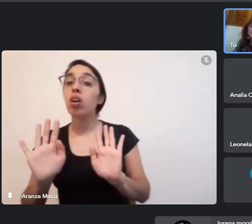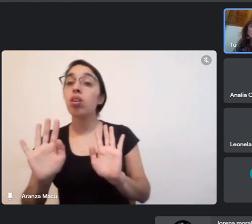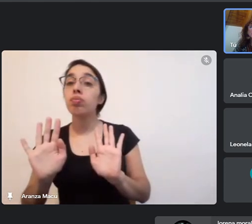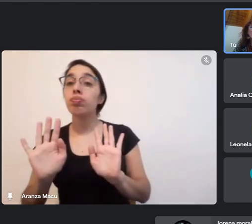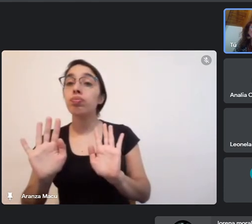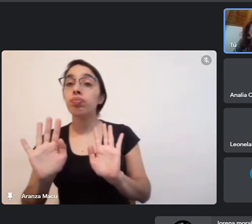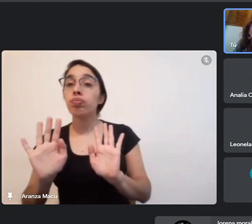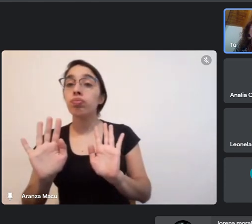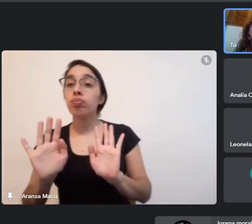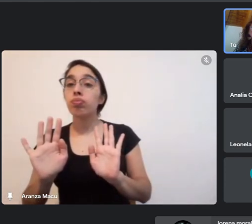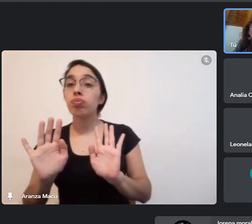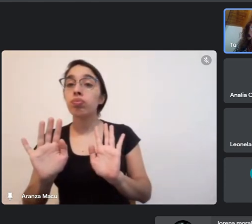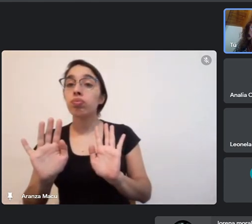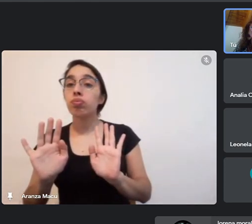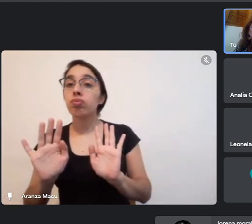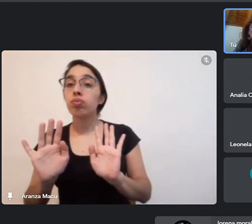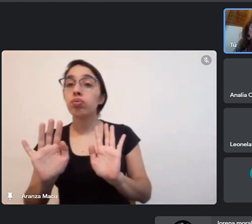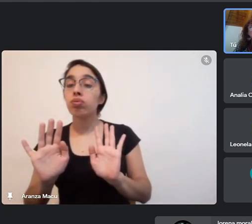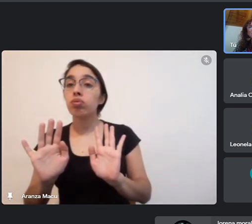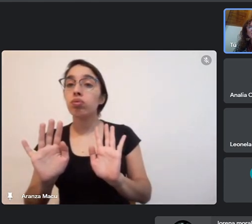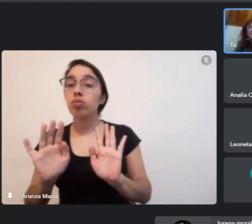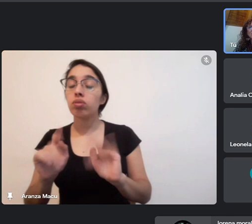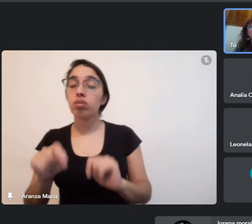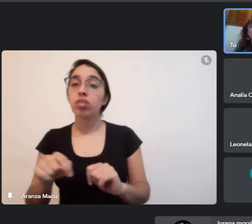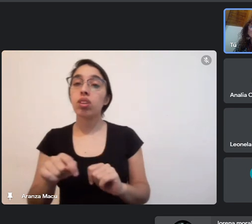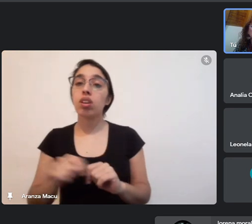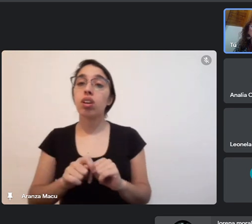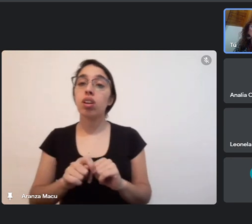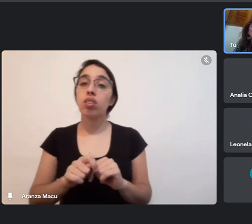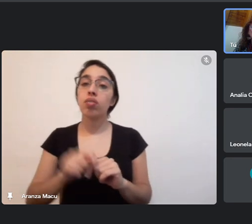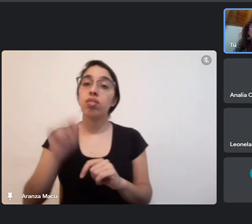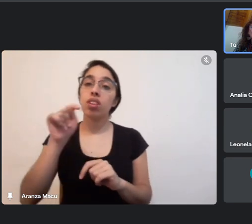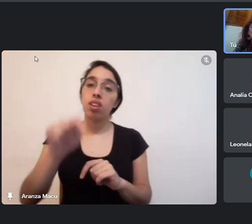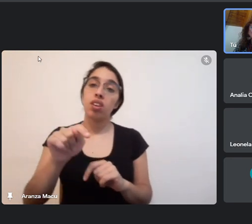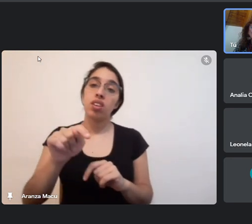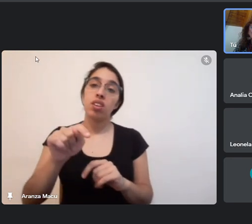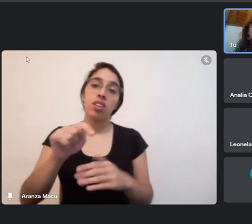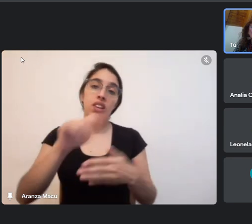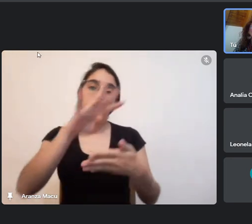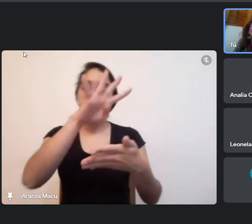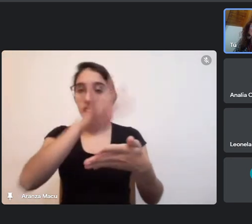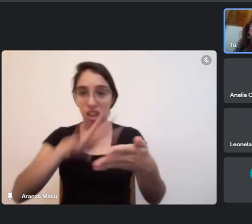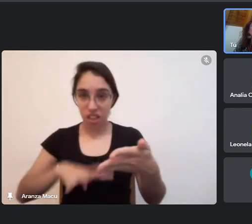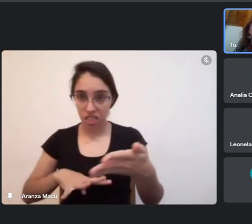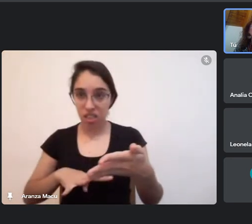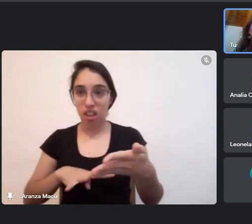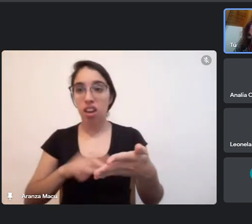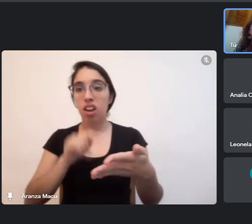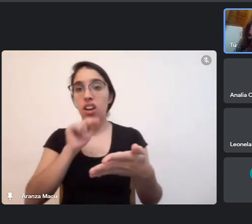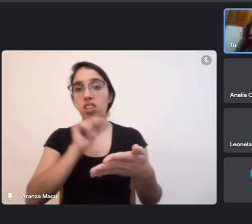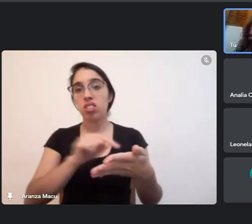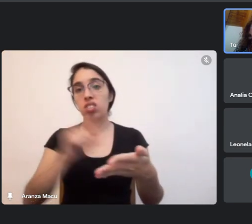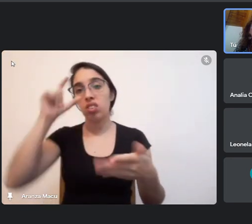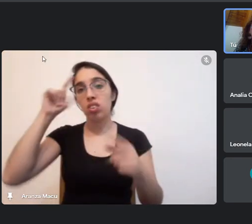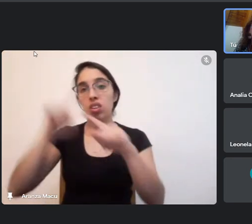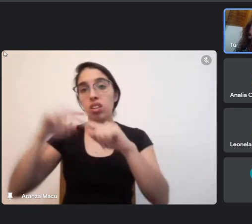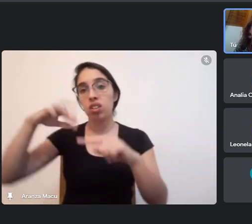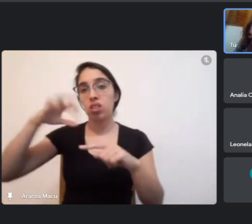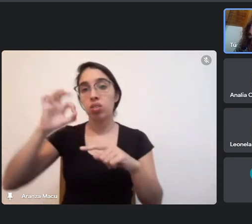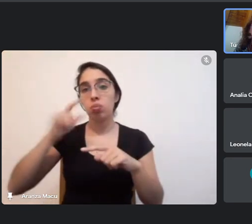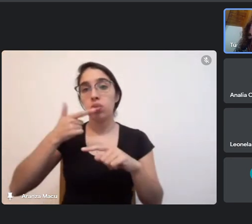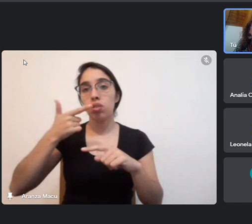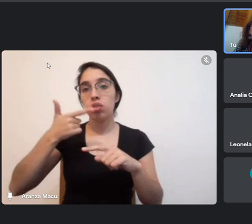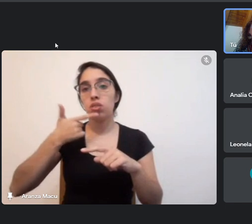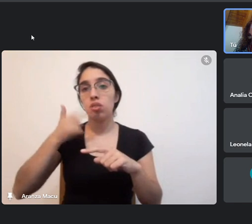vamos, acá tenemos el tipo de texto que es expositivo, ¿sí? Que contiene información objetiva acerca